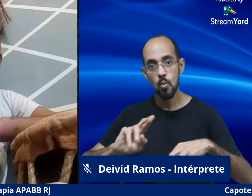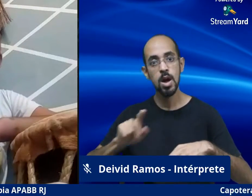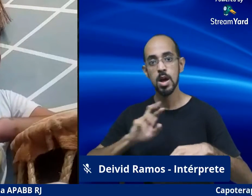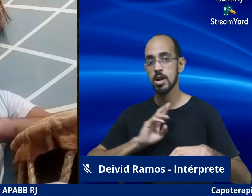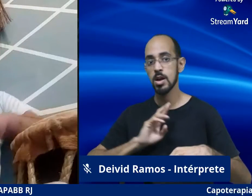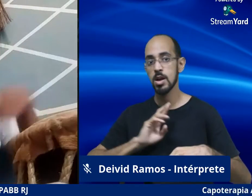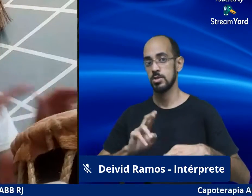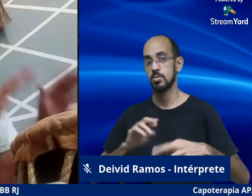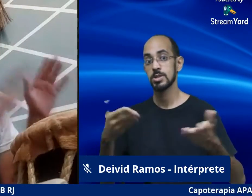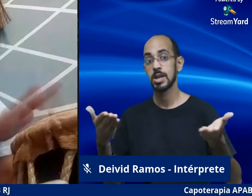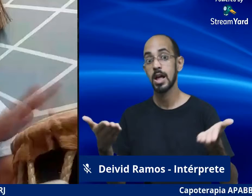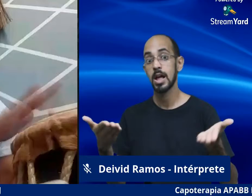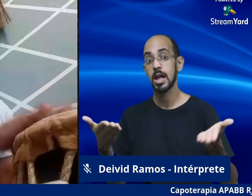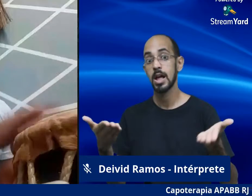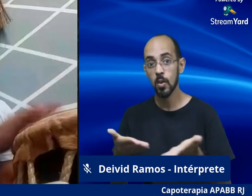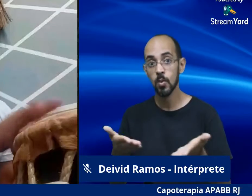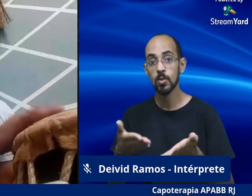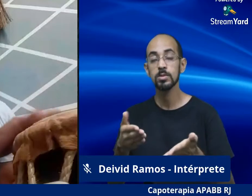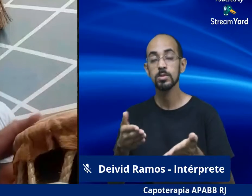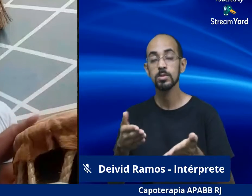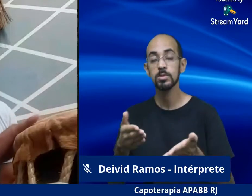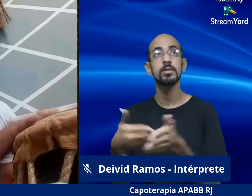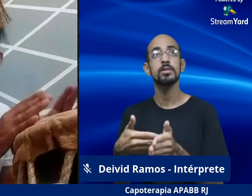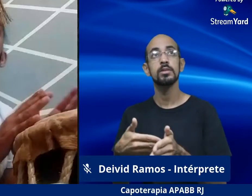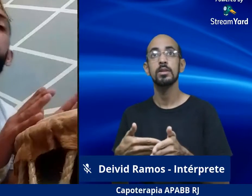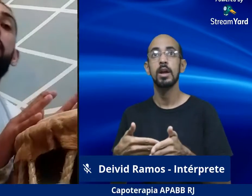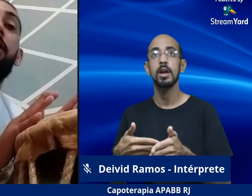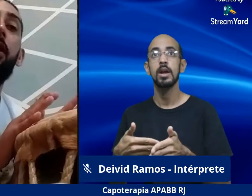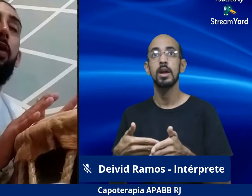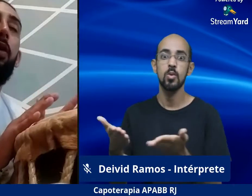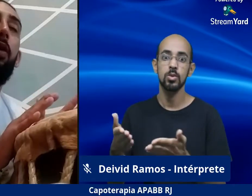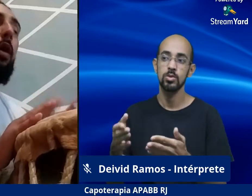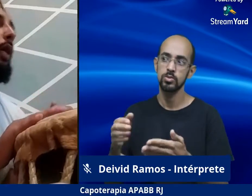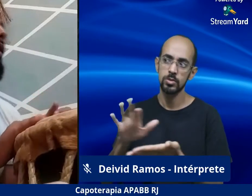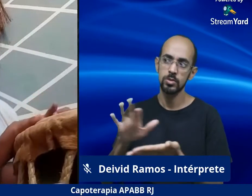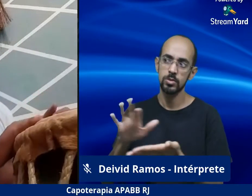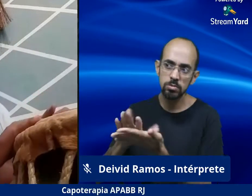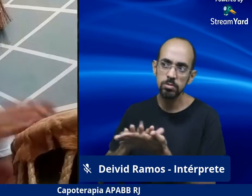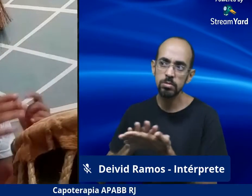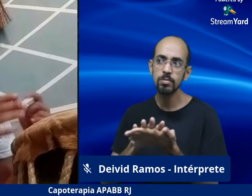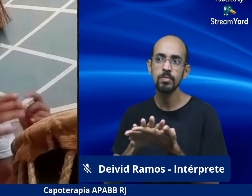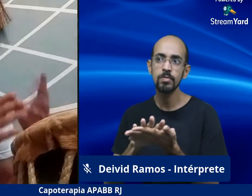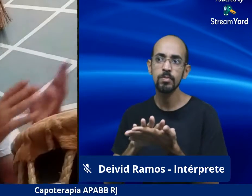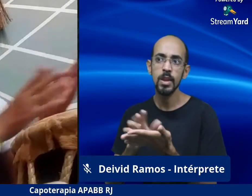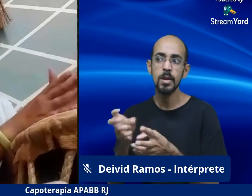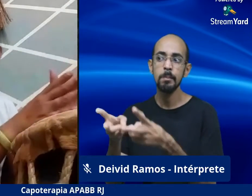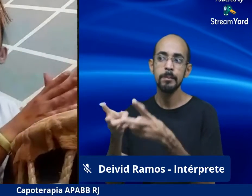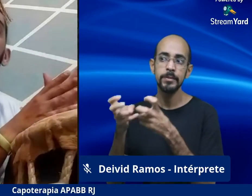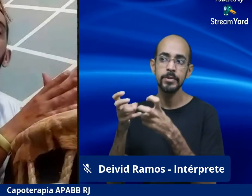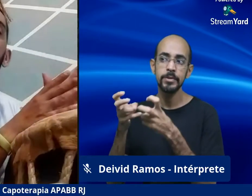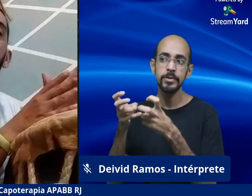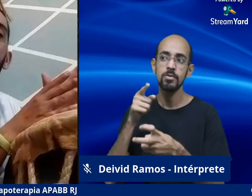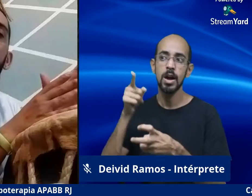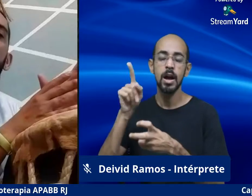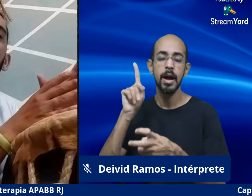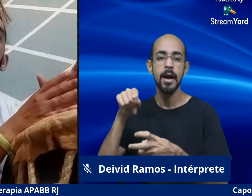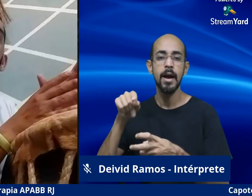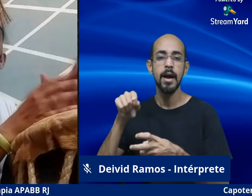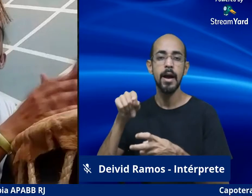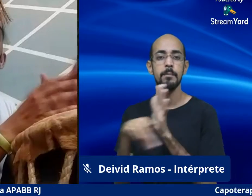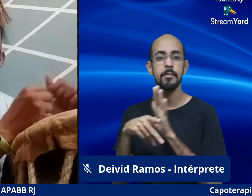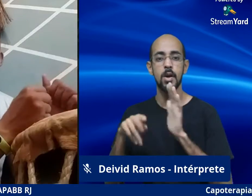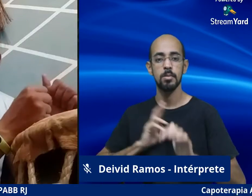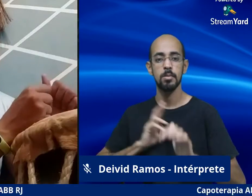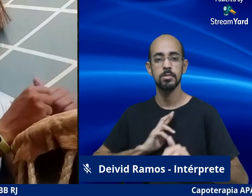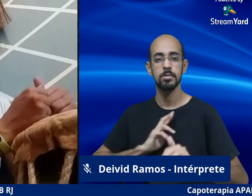vezes, quando escutam um atabaque, já associam, né, a alguma religião. E aí já